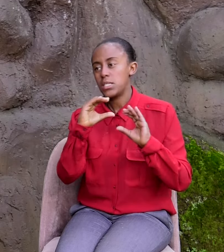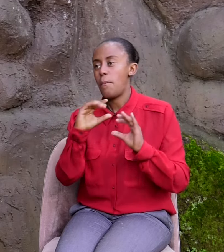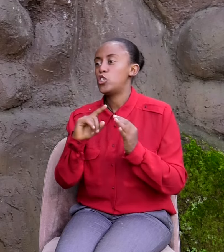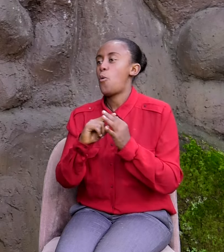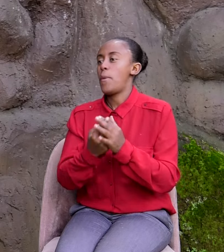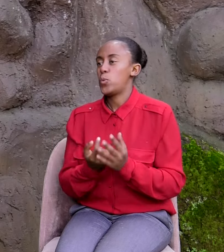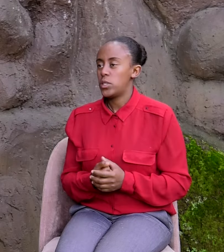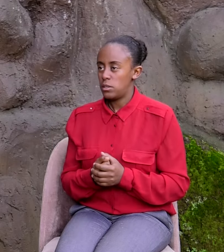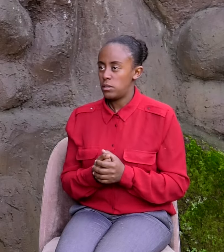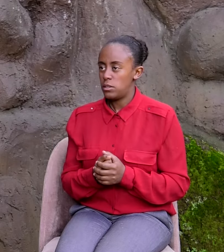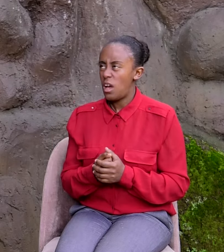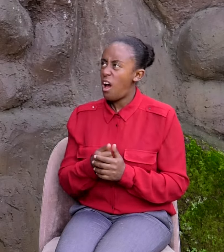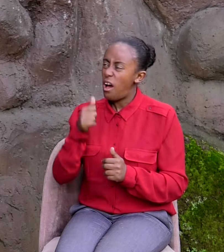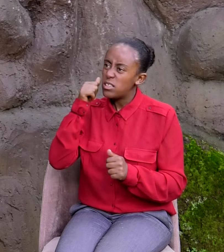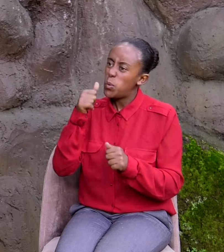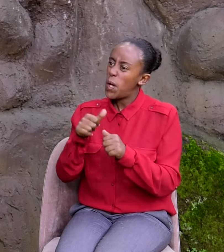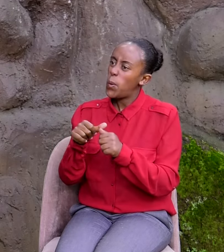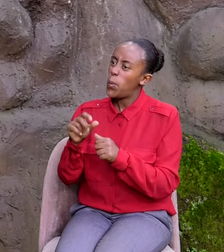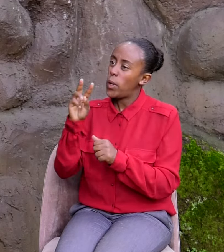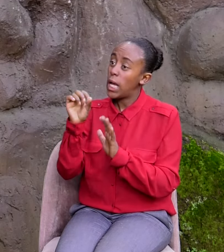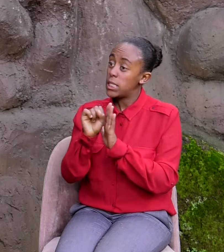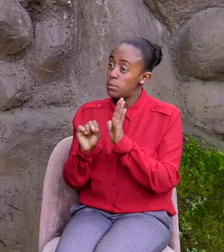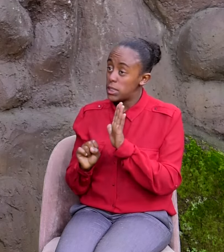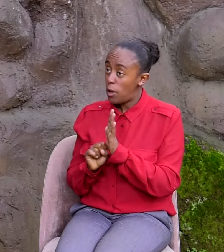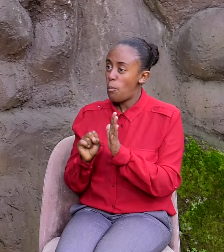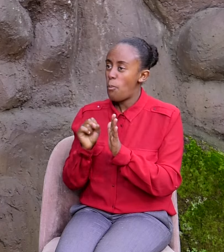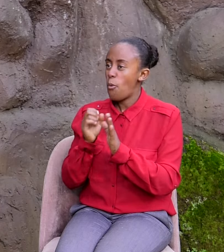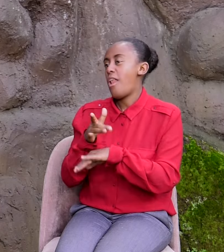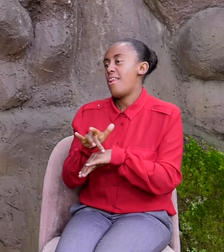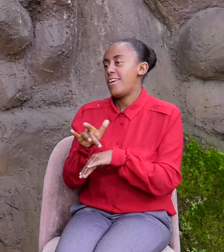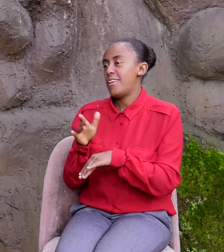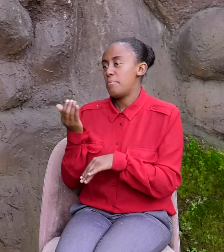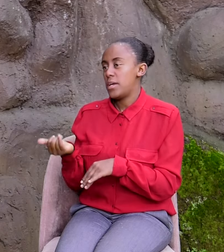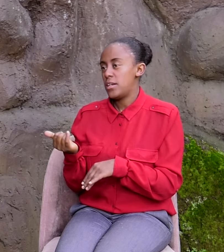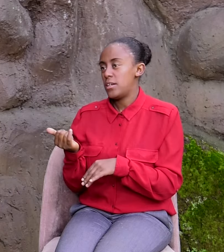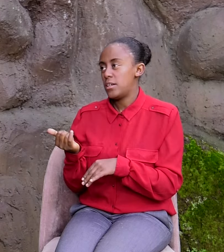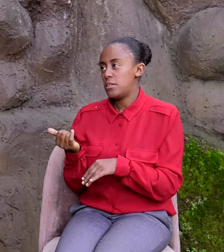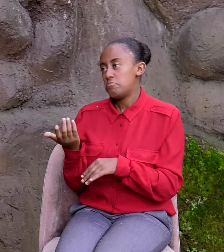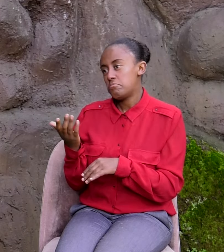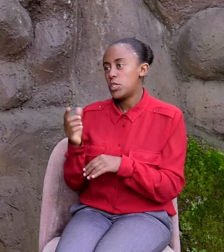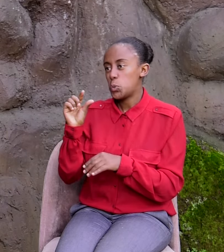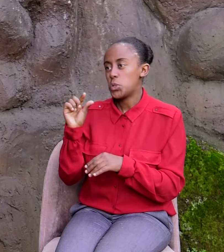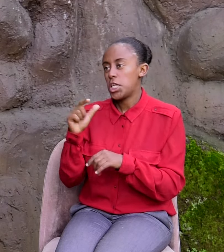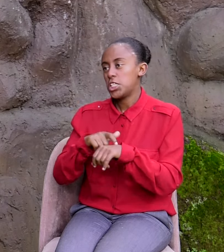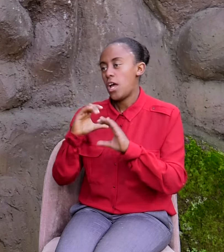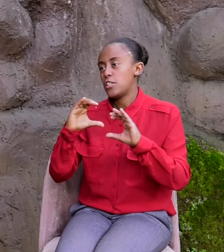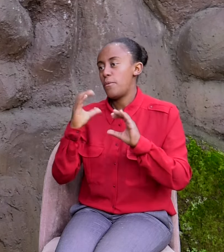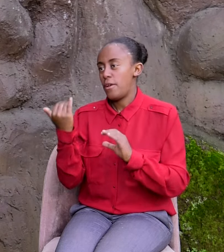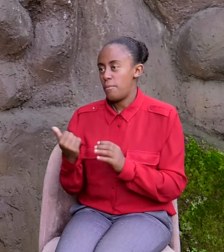ጀመርኩኝ። አስታውሳለሁ ከሁለተኛ ሴሚስተር በኋላ ነበር የሄድኩት። የተወሰነ ጊዜ ነው